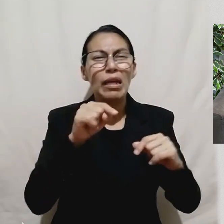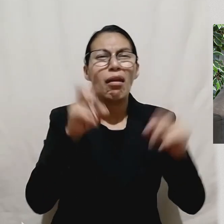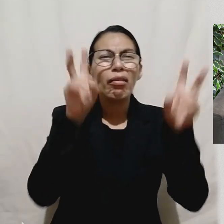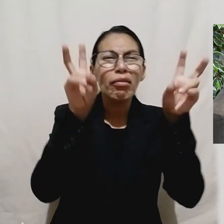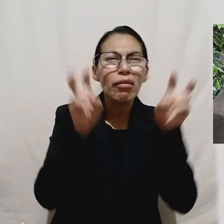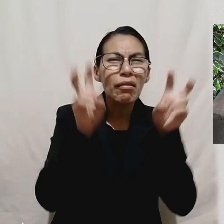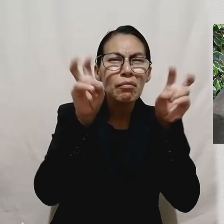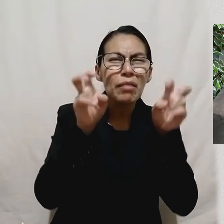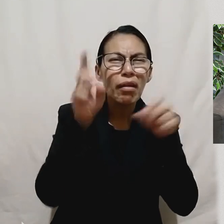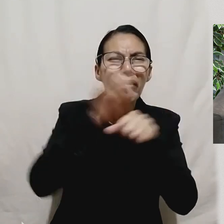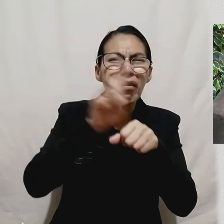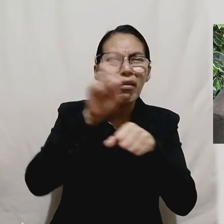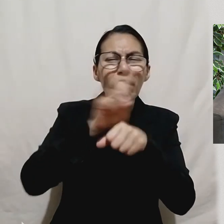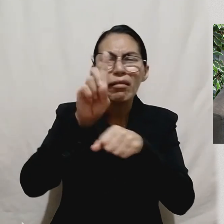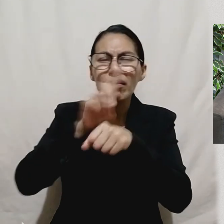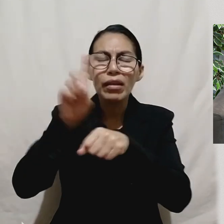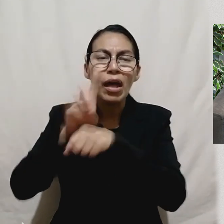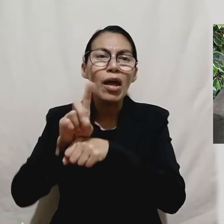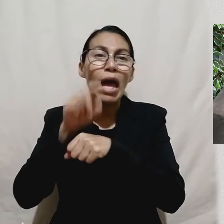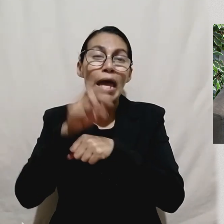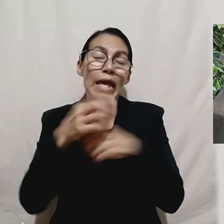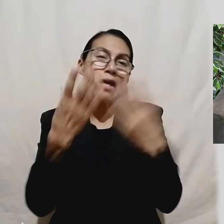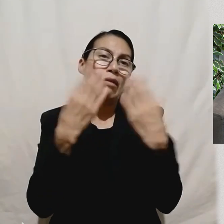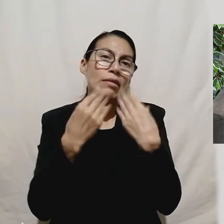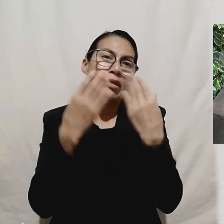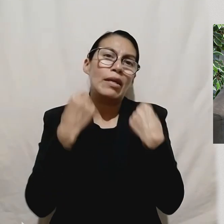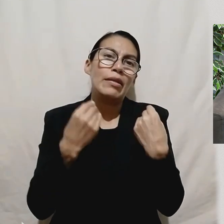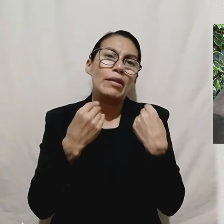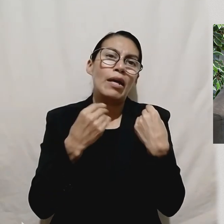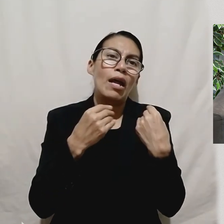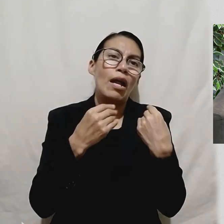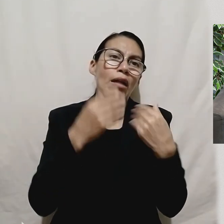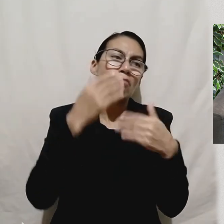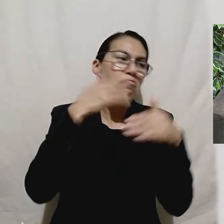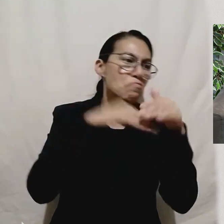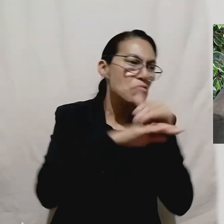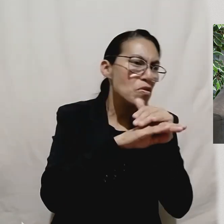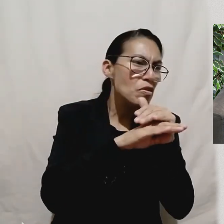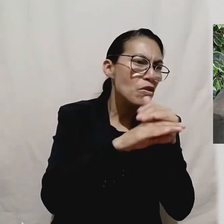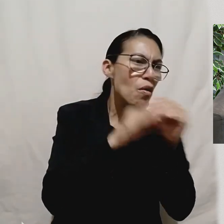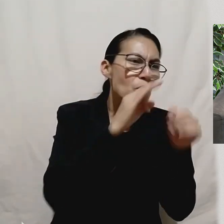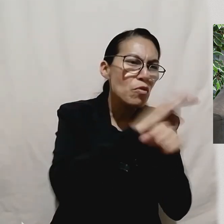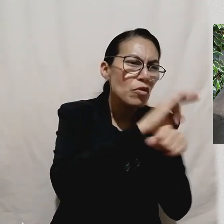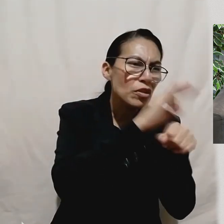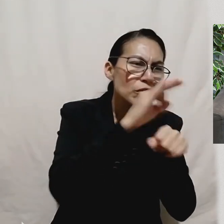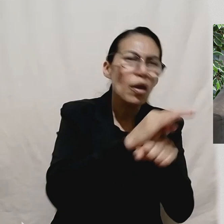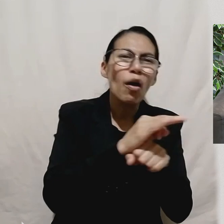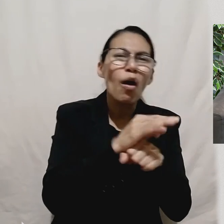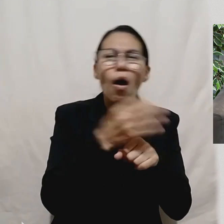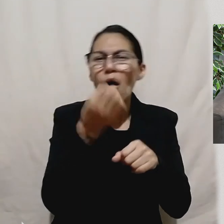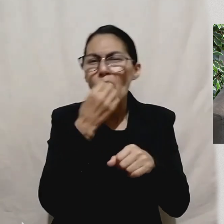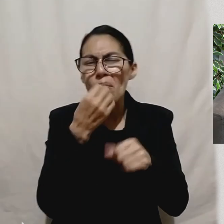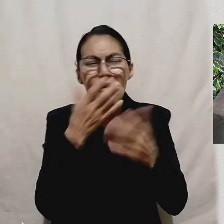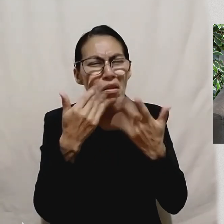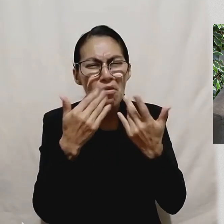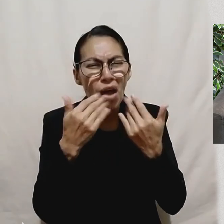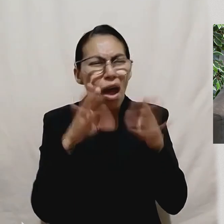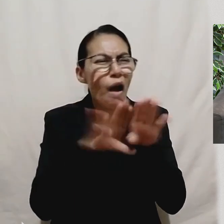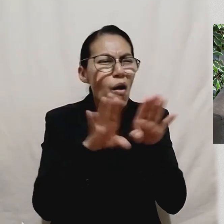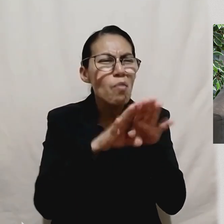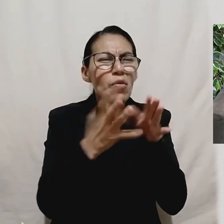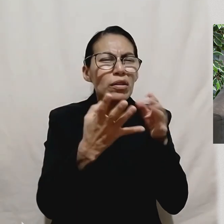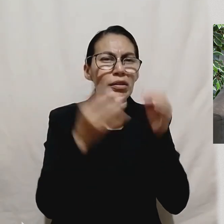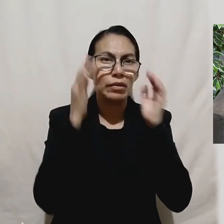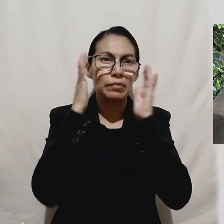diarios pero también tenemos actividades en donde nos enseñan Cómo construir refugios Cómo buscar comida si es que nos llegáramos a perder